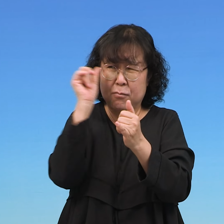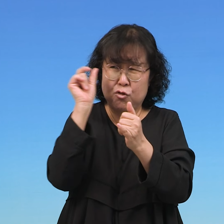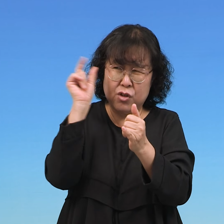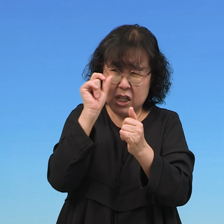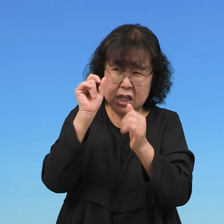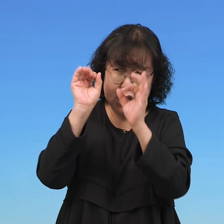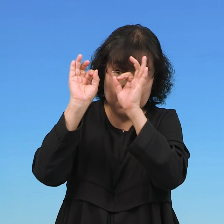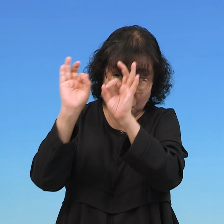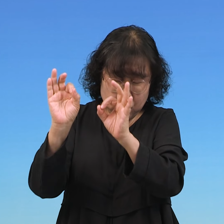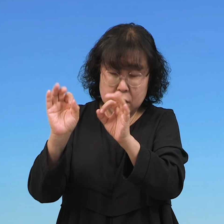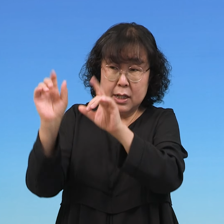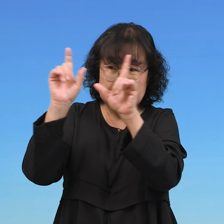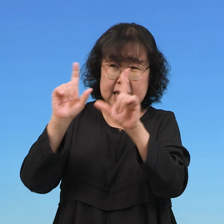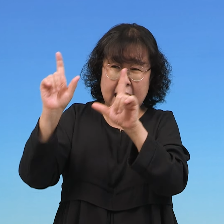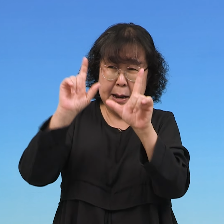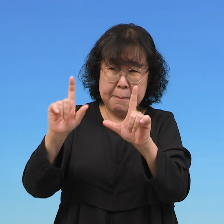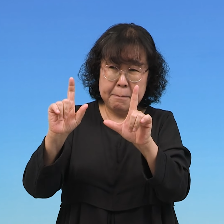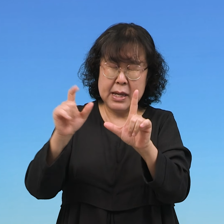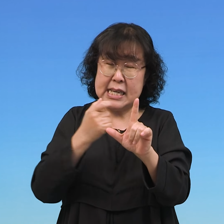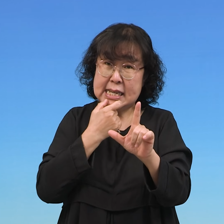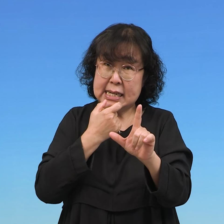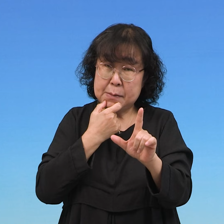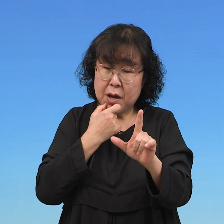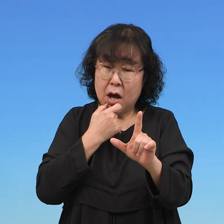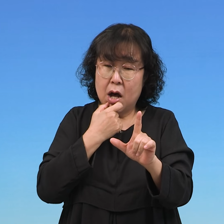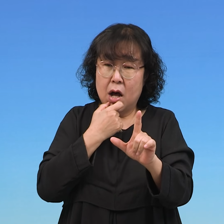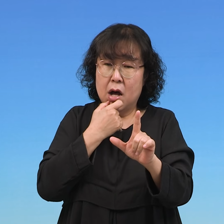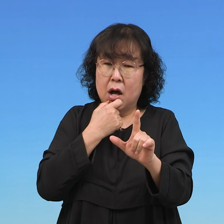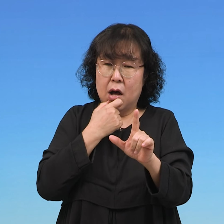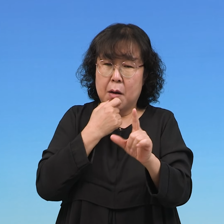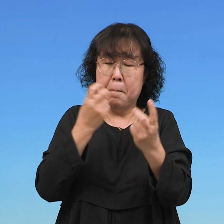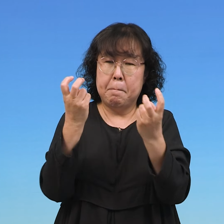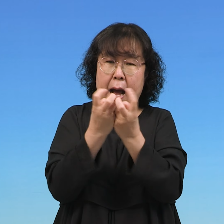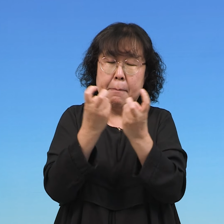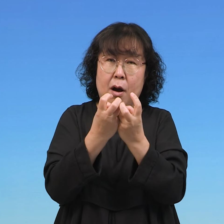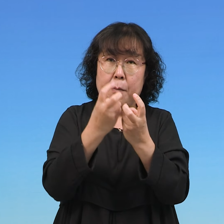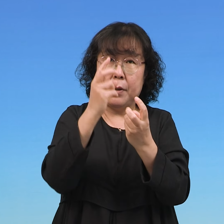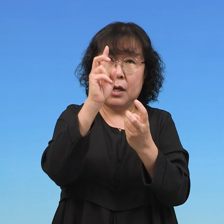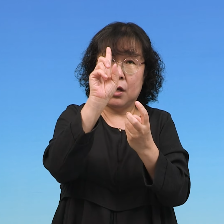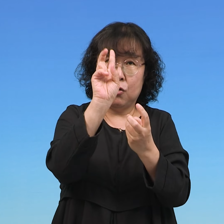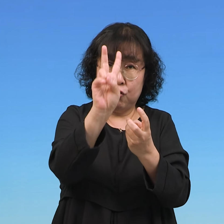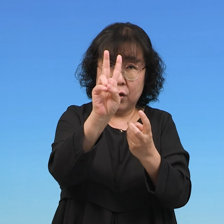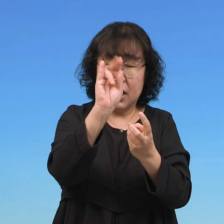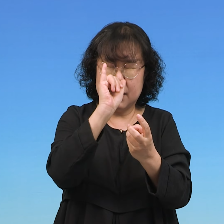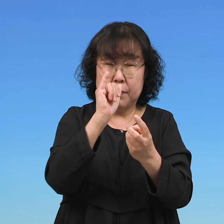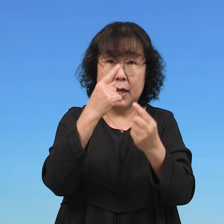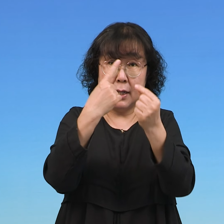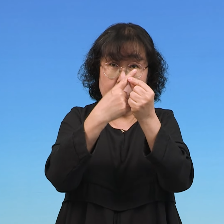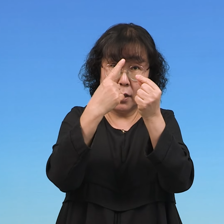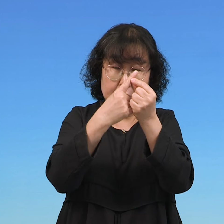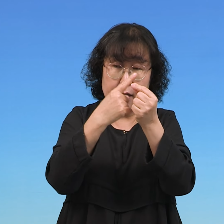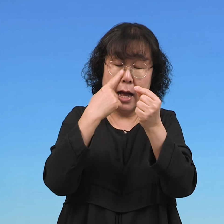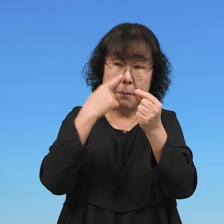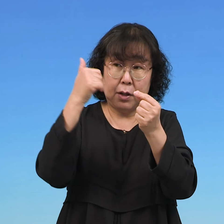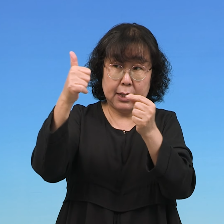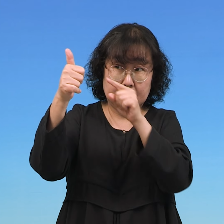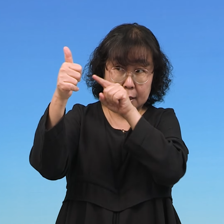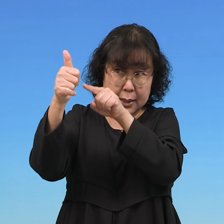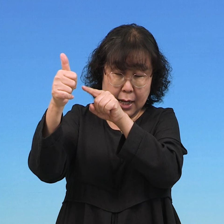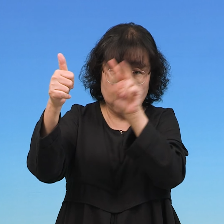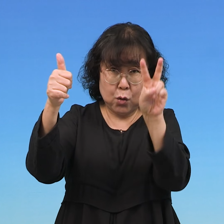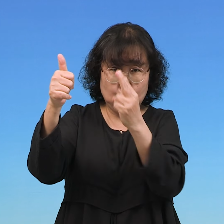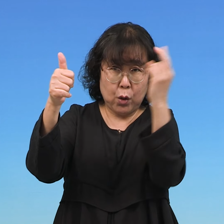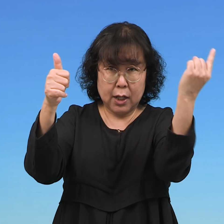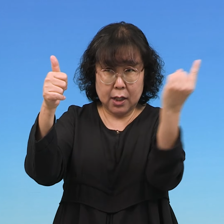삶을 산다면 어떻게 해야 되느냐? 두 가지 대안을 말씀을 드리고 싶은데요. 첫째로는